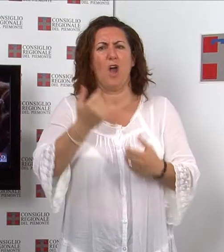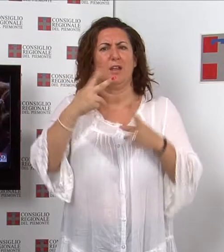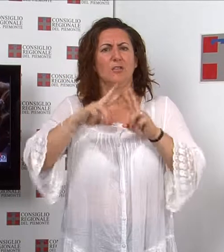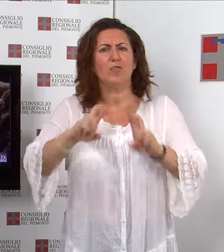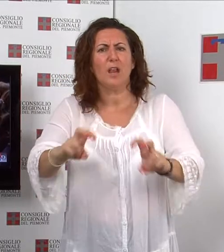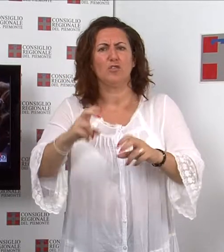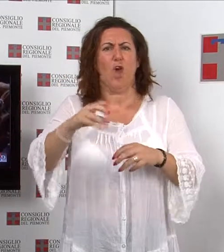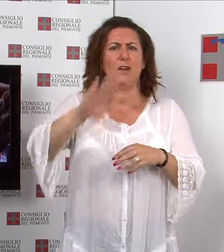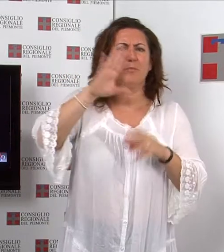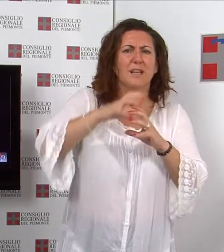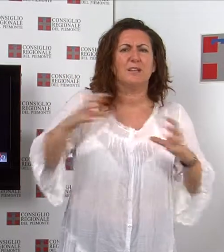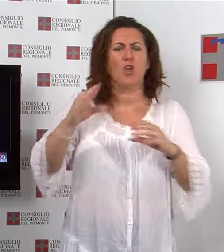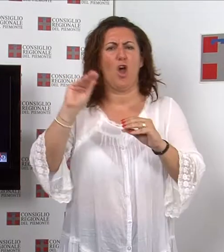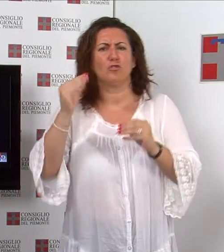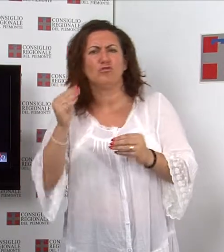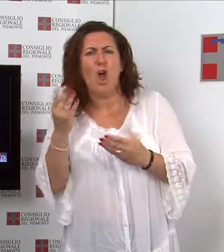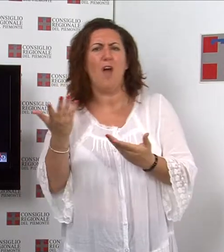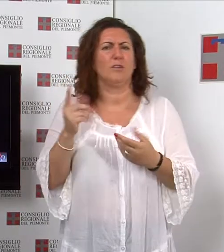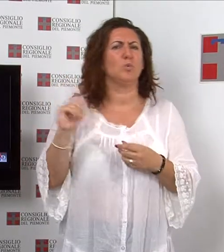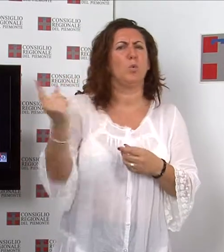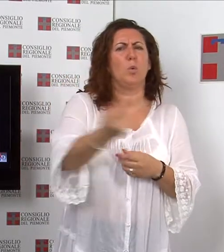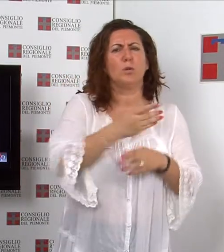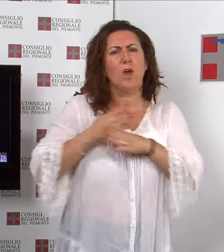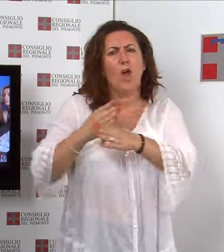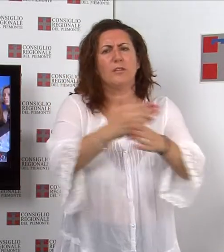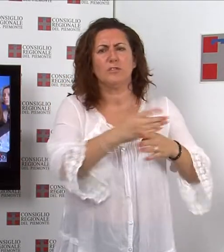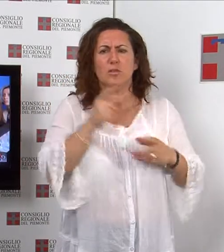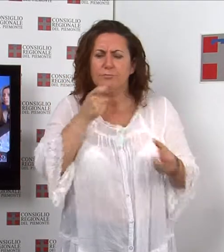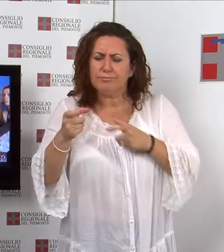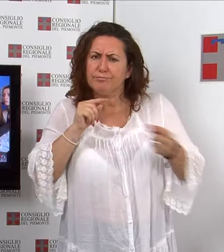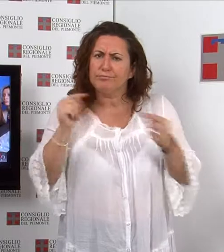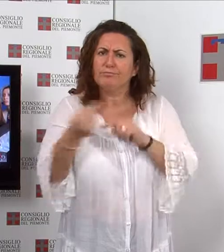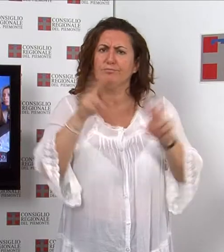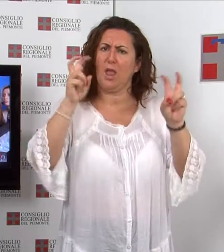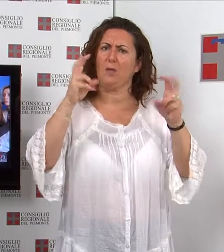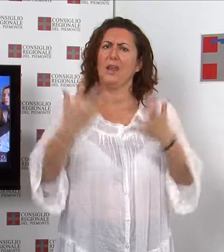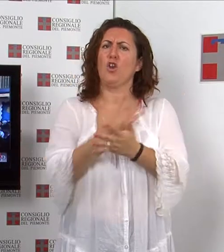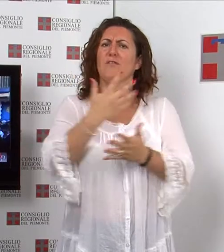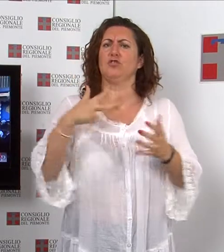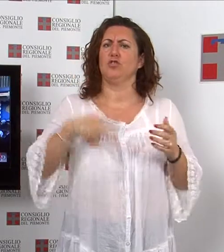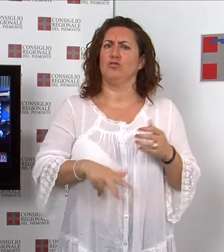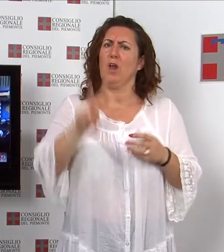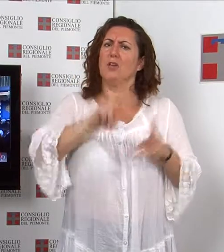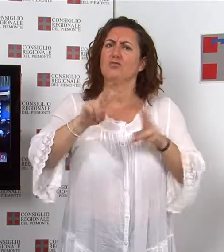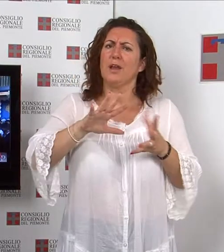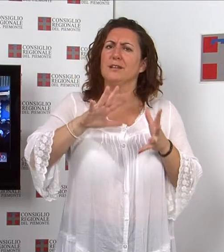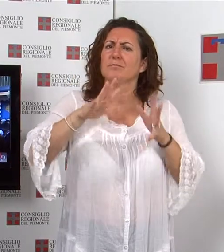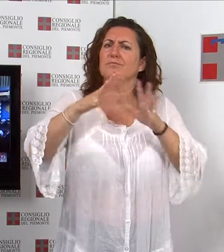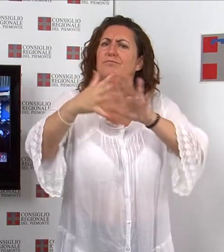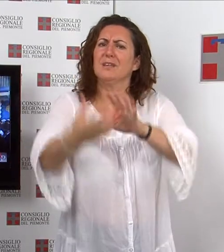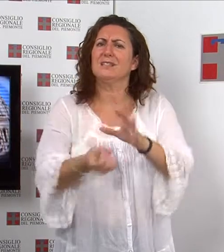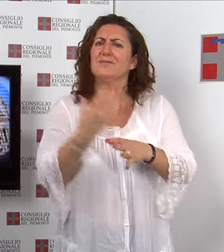condiviso analisi, bisogni e proposte operative sul tema dell'innovazione sociale per articolare insieme una visione di sviluppo per il territorio